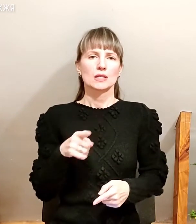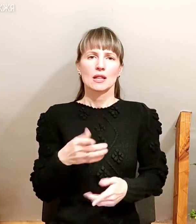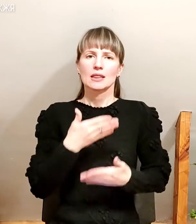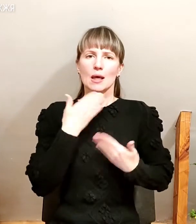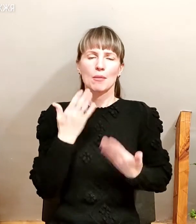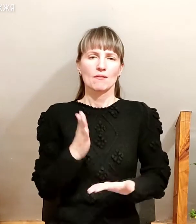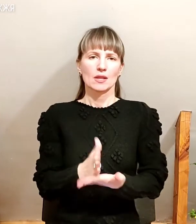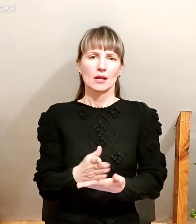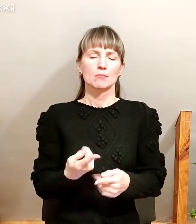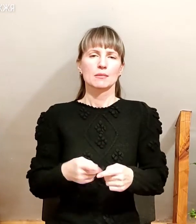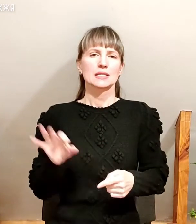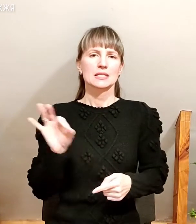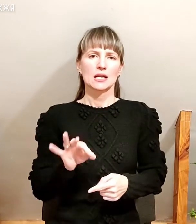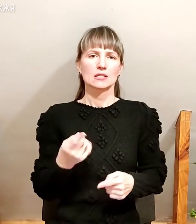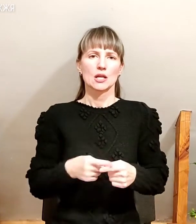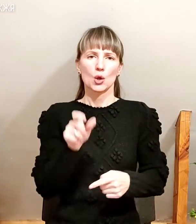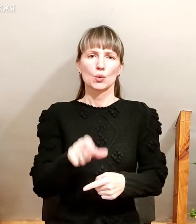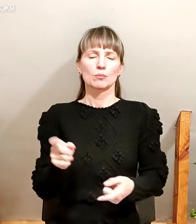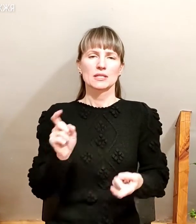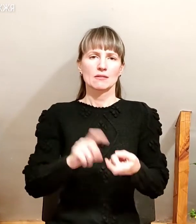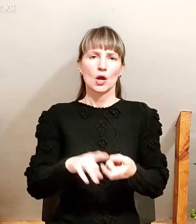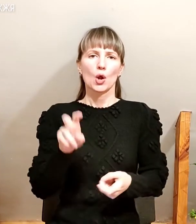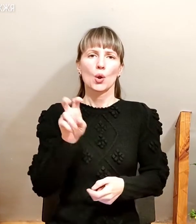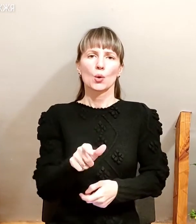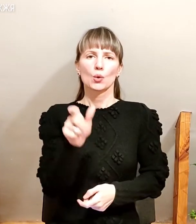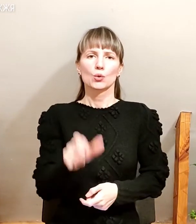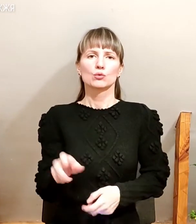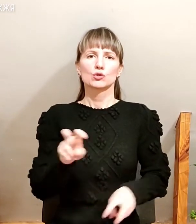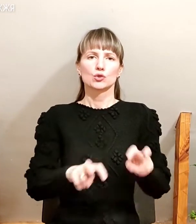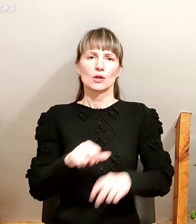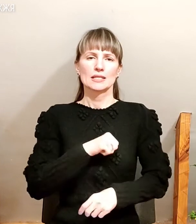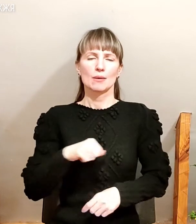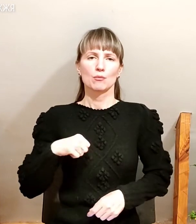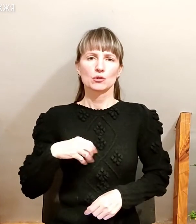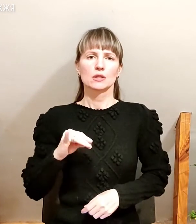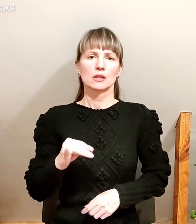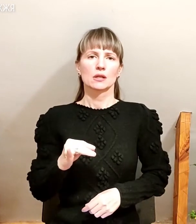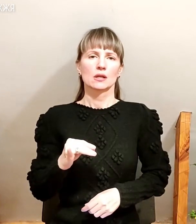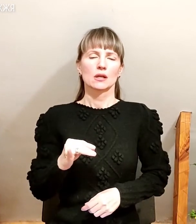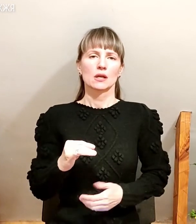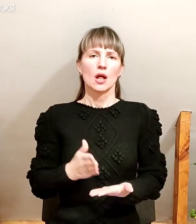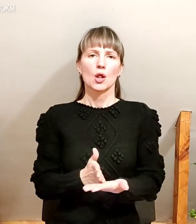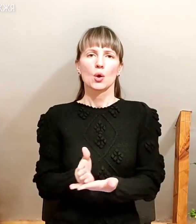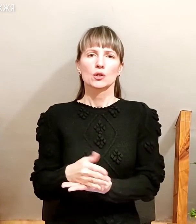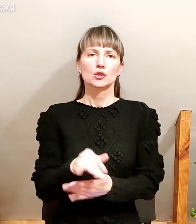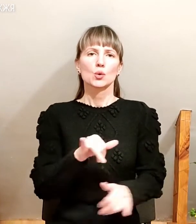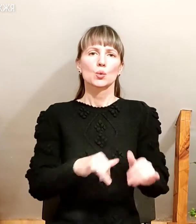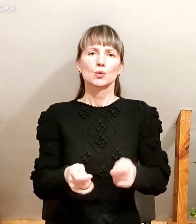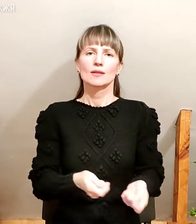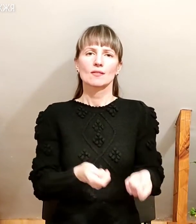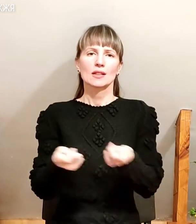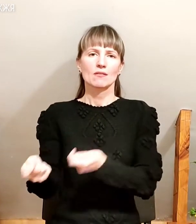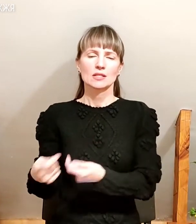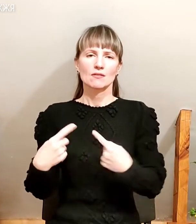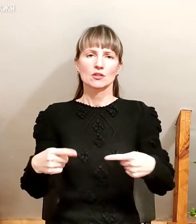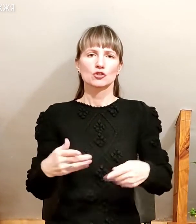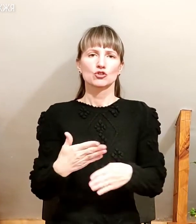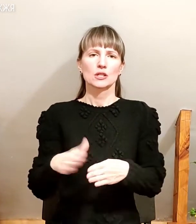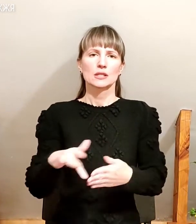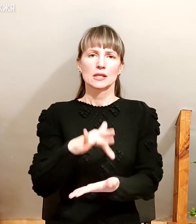то ми зразу з цими людьми зв'язуємося, тобто люди шукають теж самостійно, і, звичайно, логістика, тобто кудись відвезти в різні частини міста, ну,